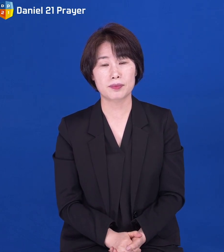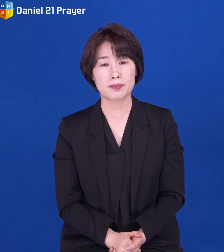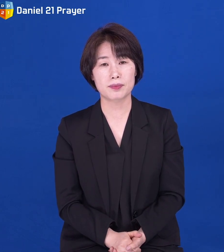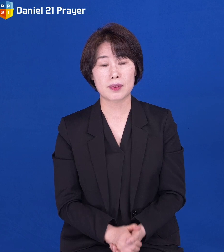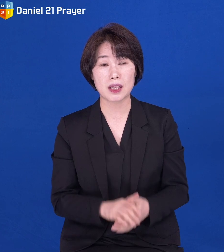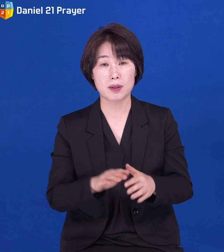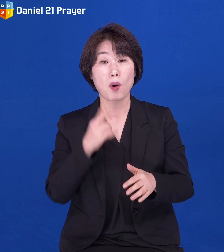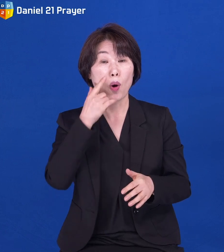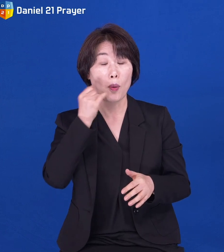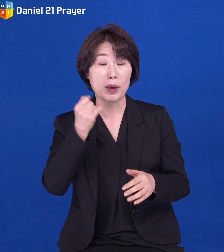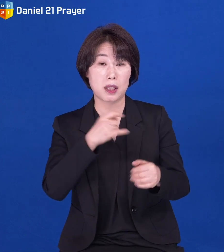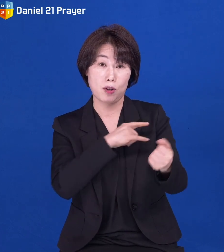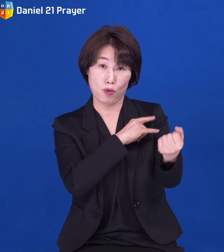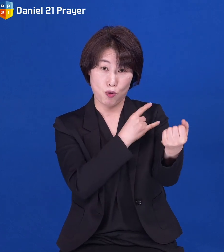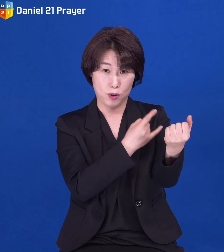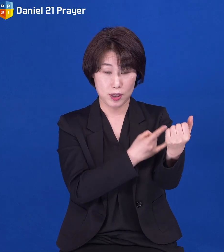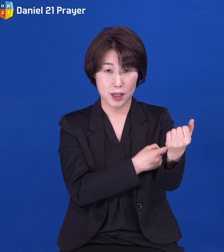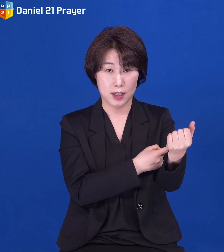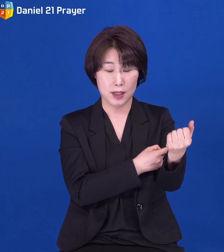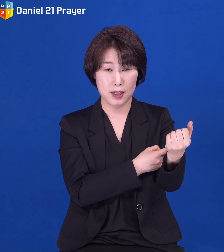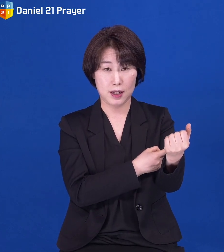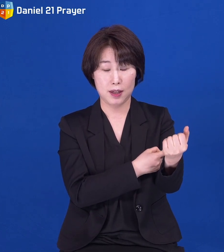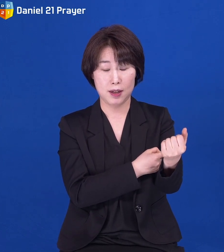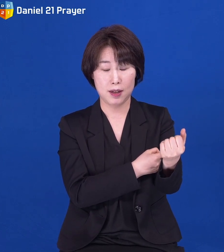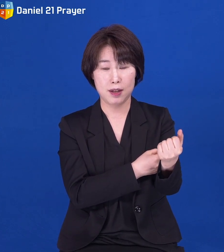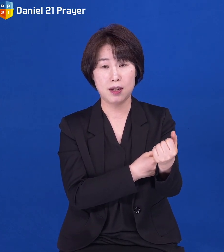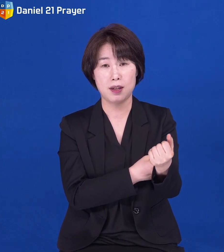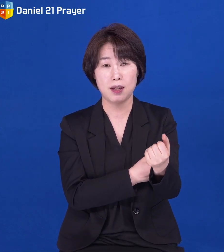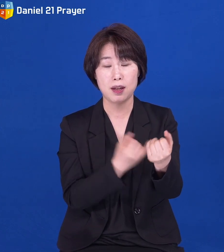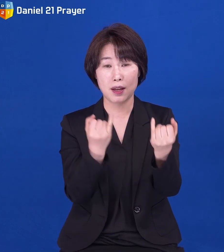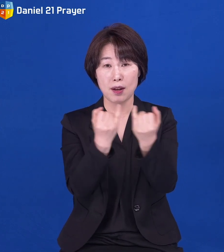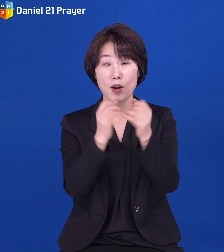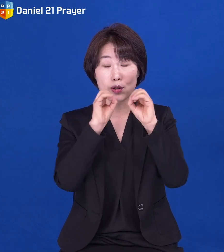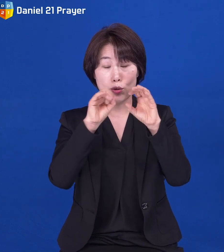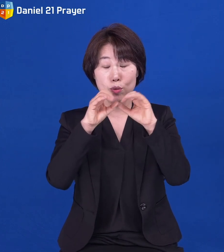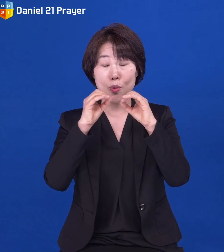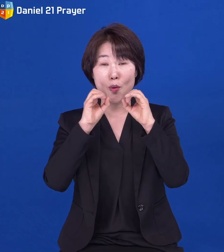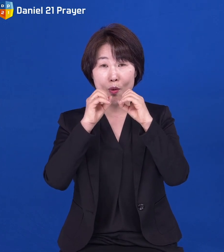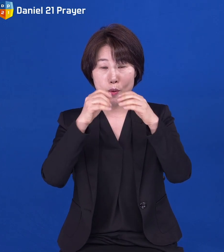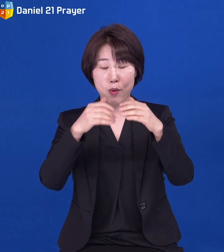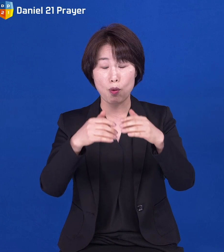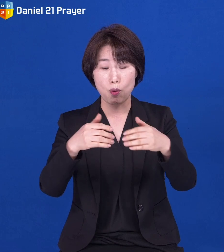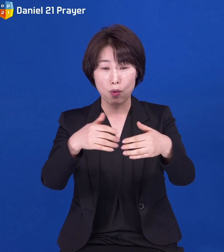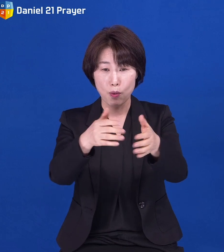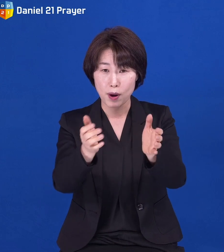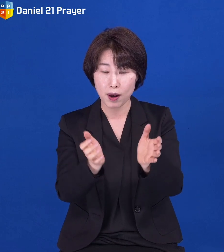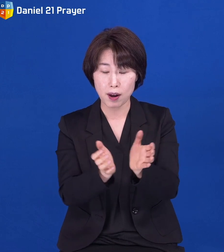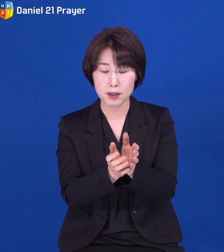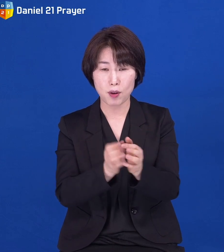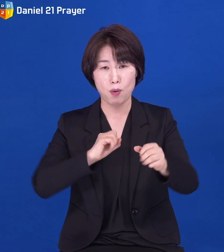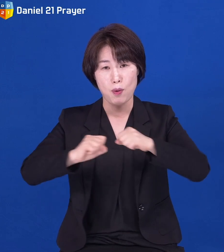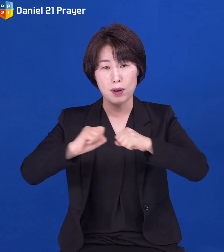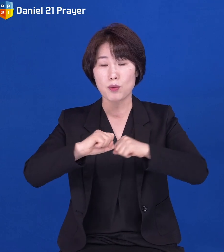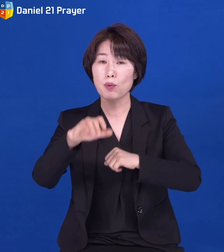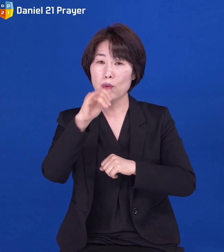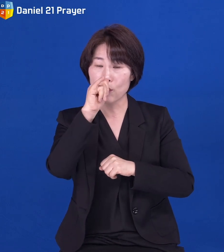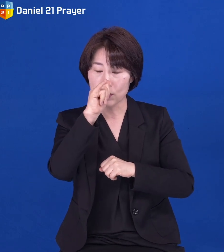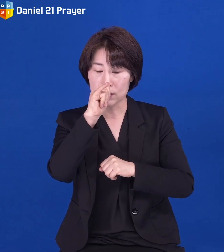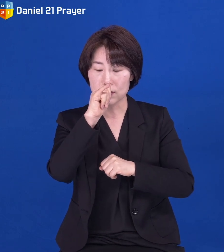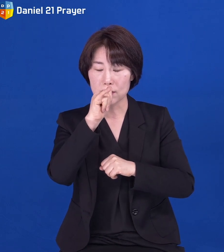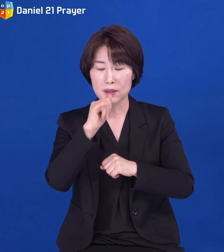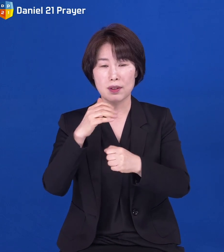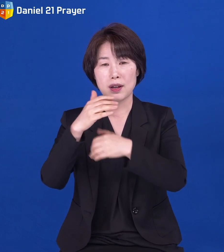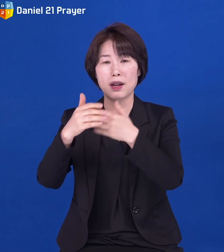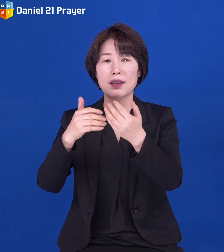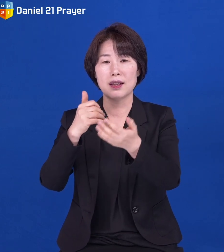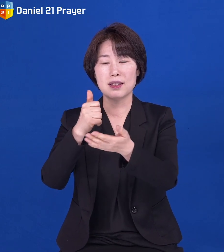지금 막 여전도 회장도 하시고 되게 활동적인 거 좋아하셔서, 근데도 건강이 막 이상이 하나도 없고 한시켜 주셔서 너무